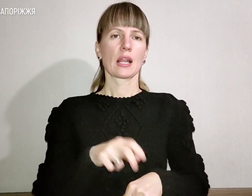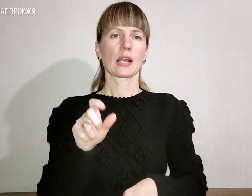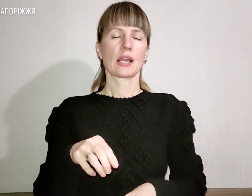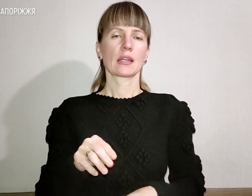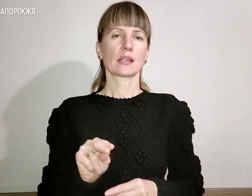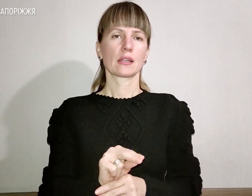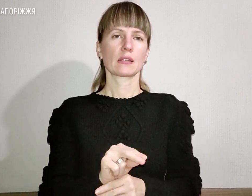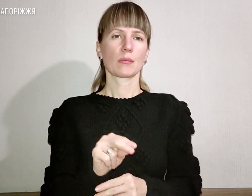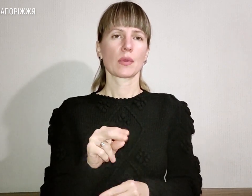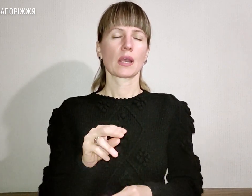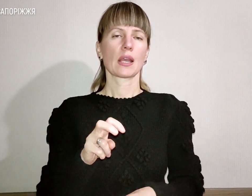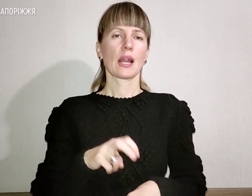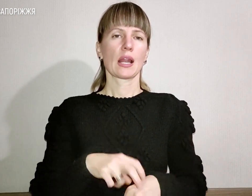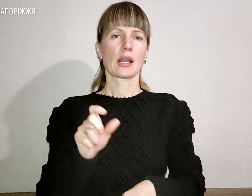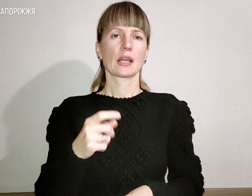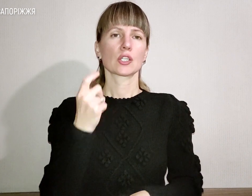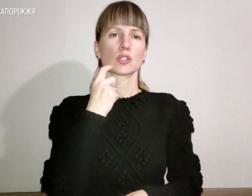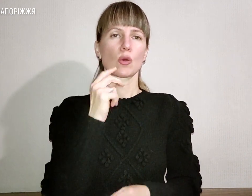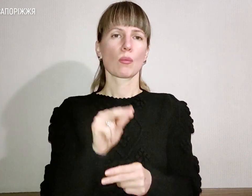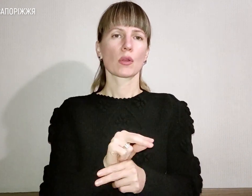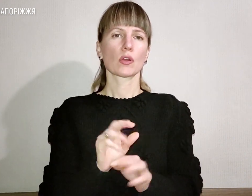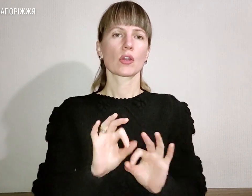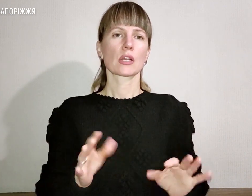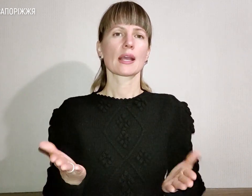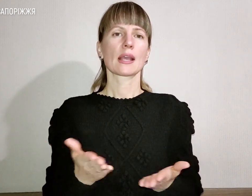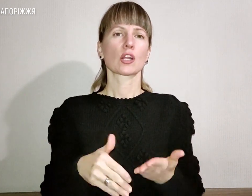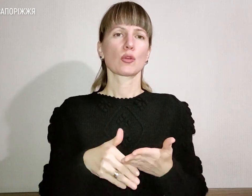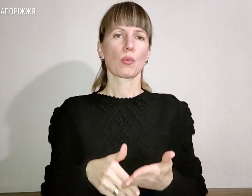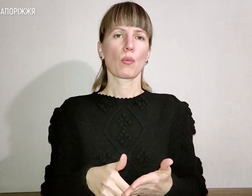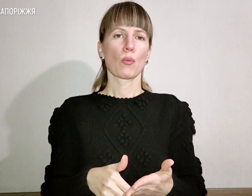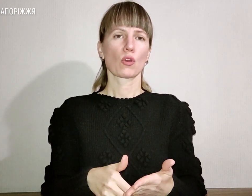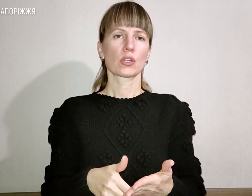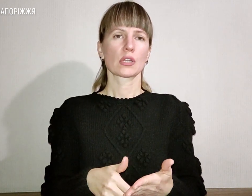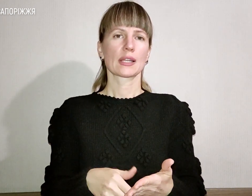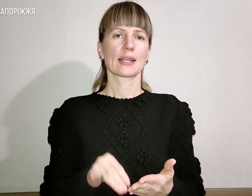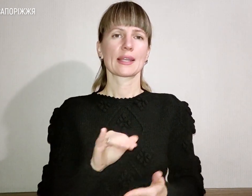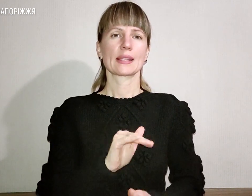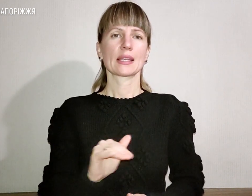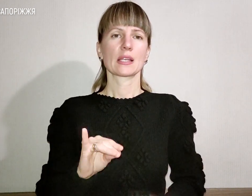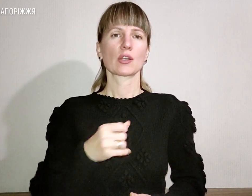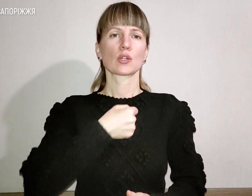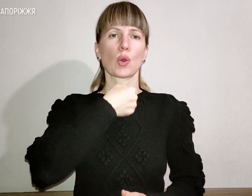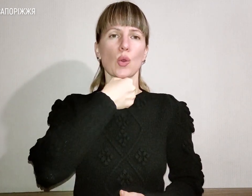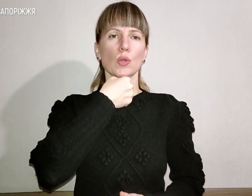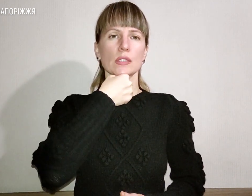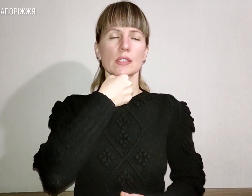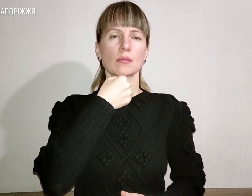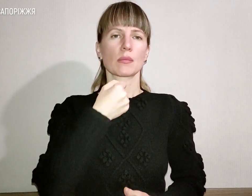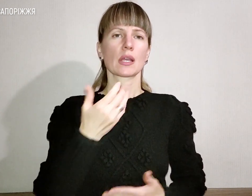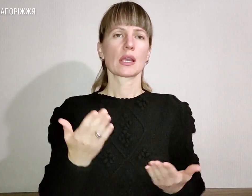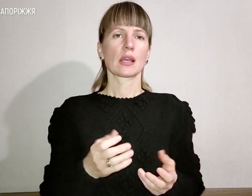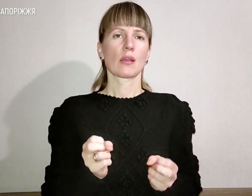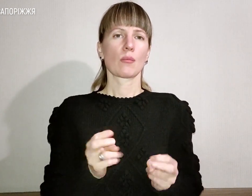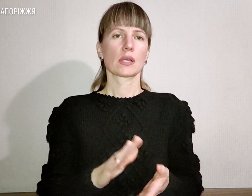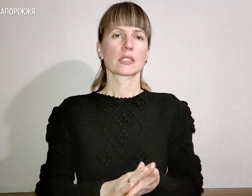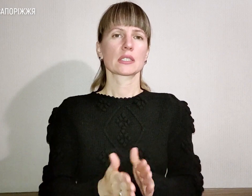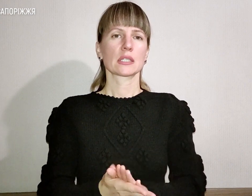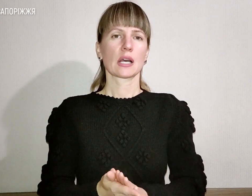і лікарі навіть стоматологи розказують, як допомогти і дітям, і дорослим в якихось критичних станах або при